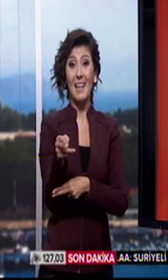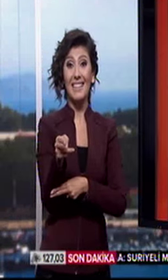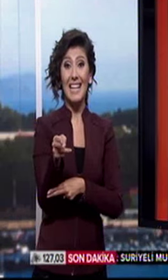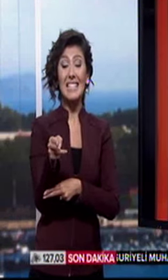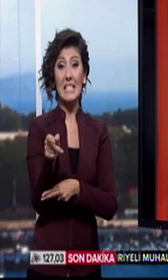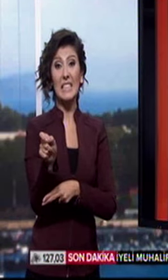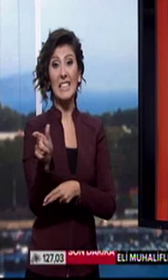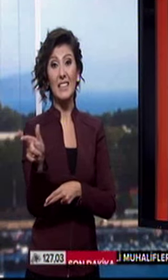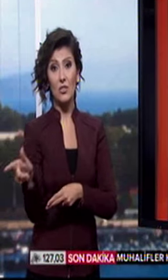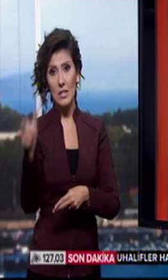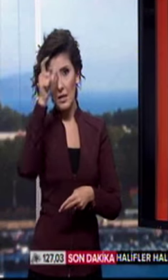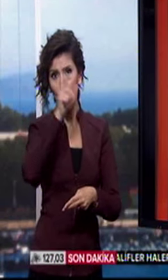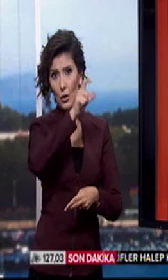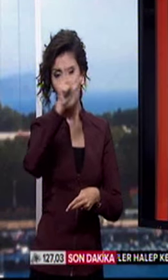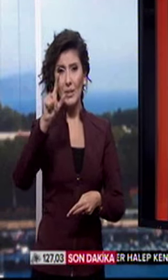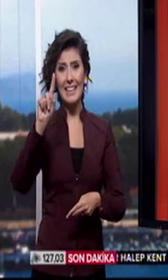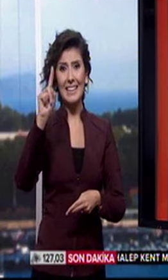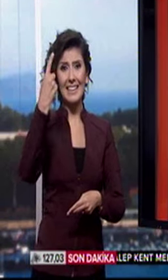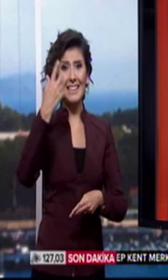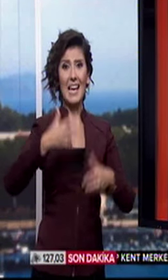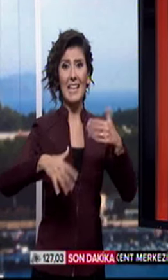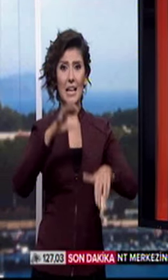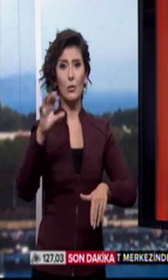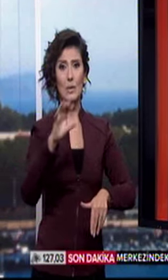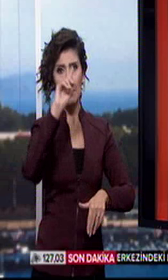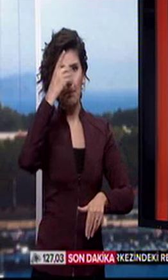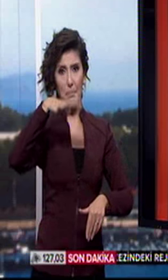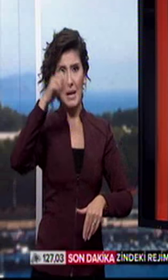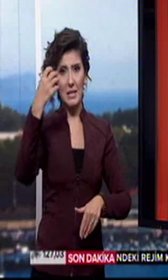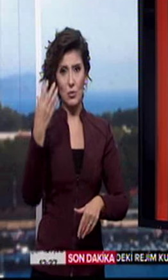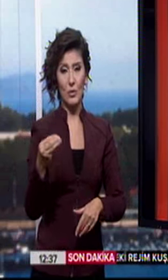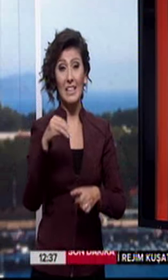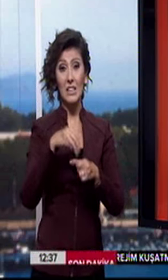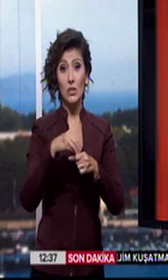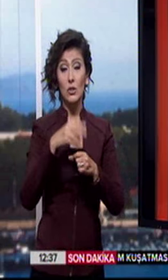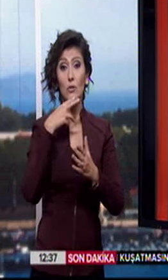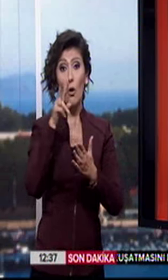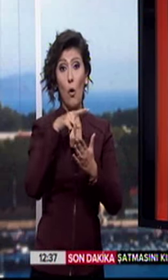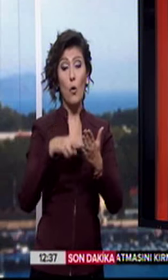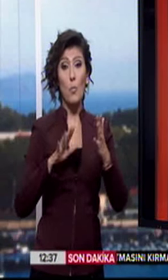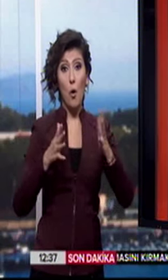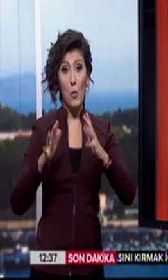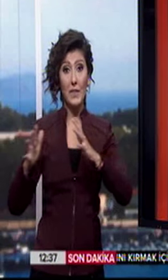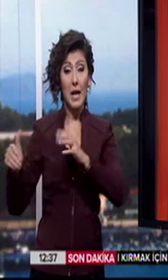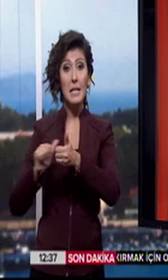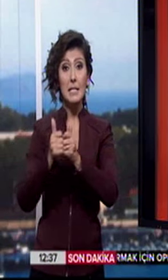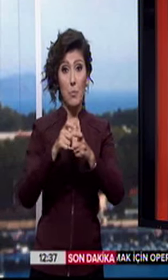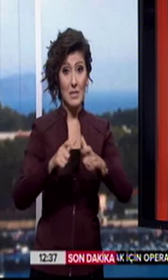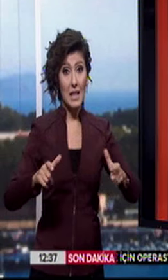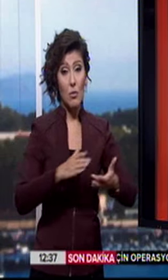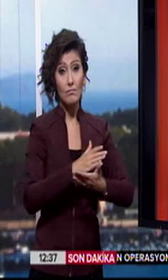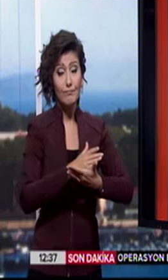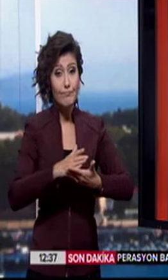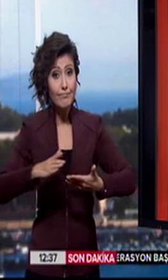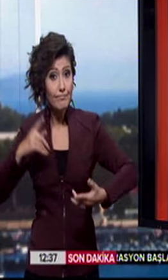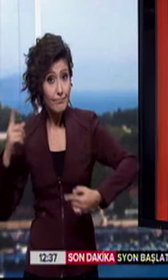Balıkesir'in Burhaniye ilçesi Türkiye'nin ilk engelli turizm merkezi oluyor. İçinde okuma odalarından spor salonlarına kadar